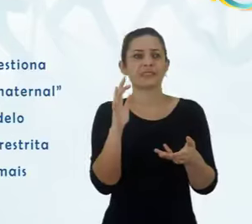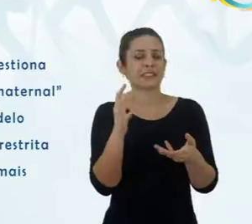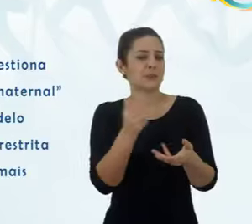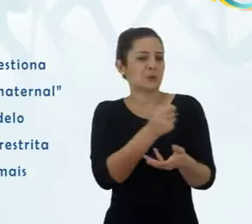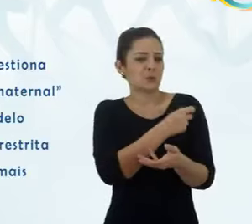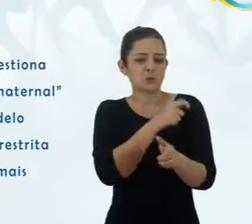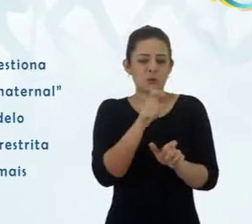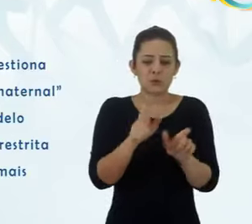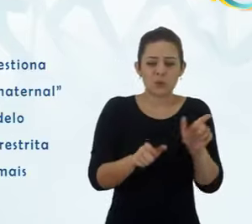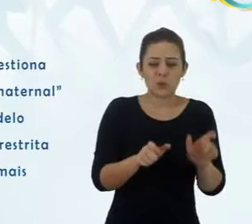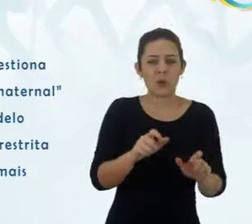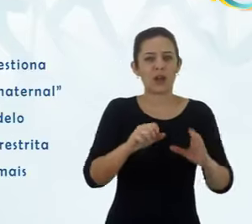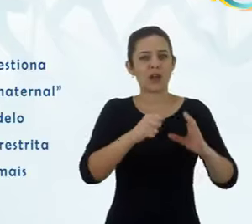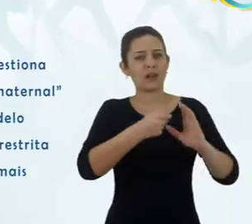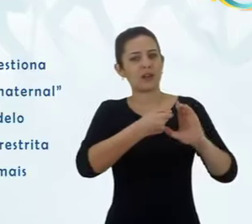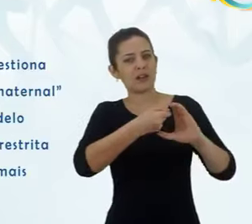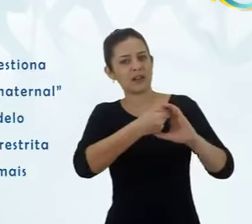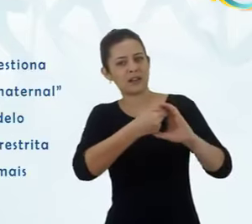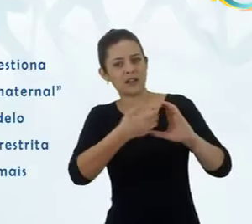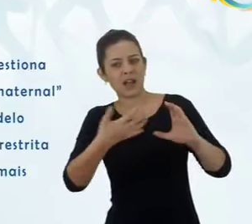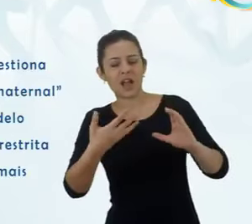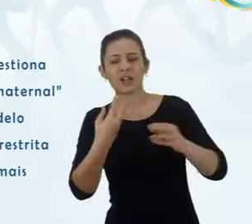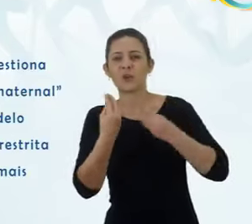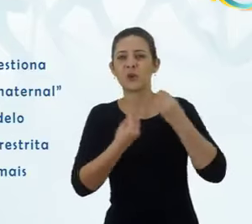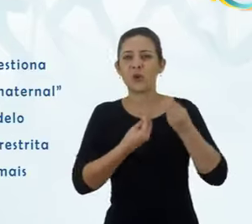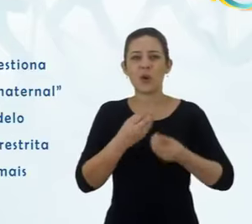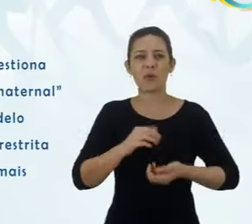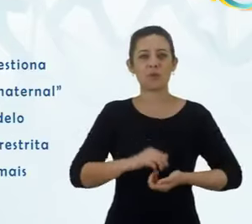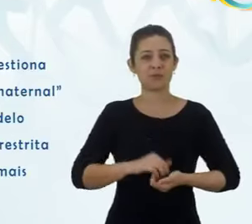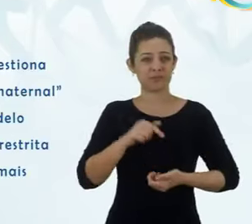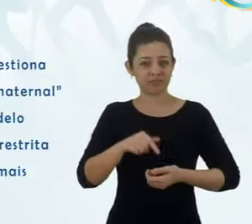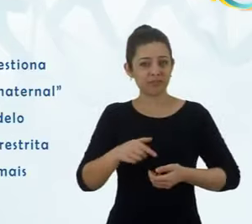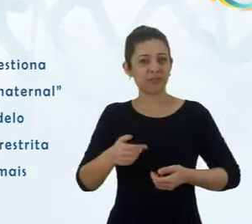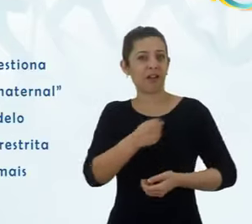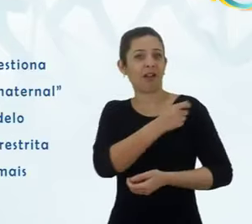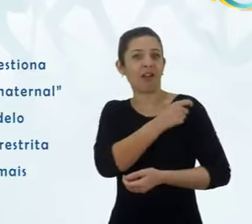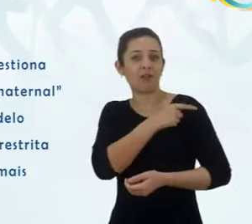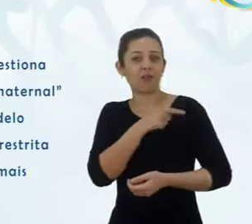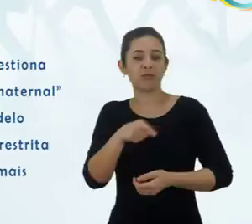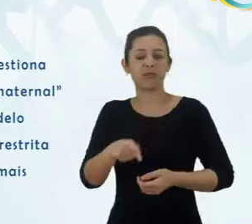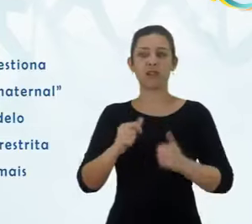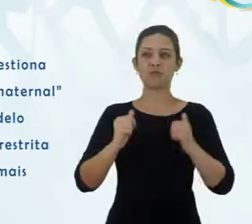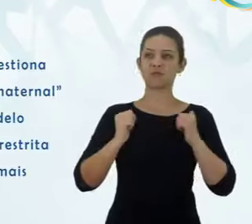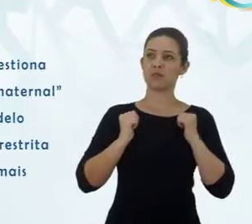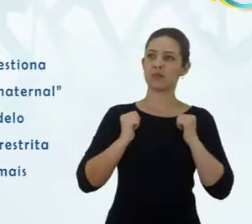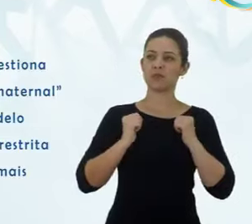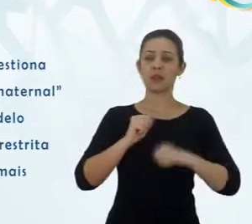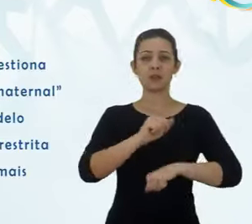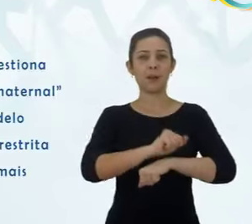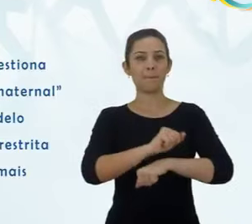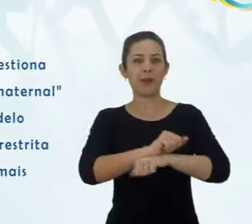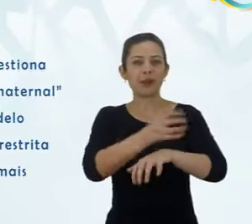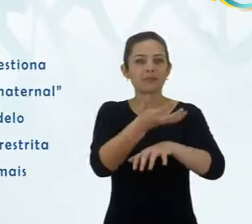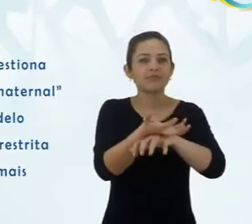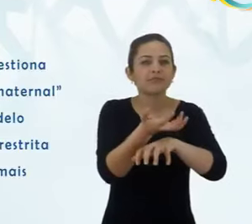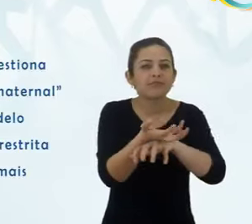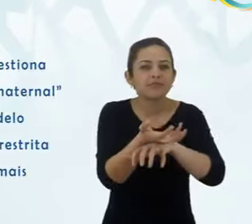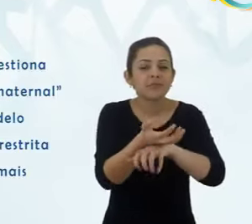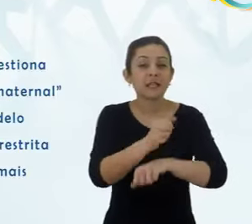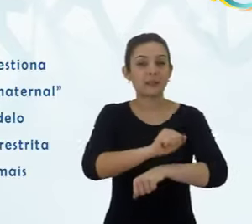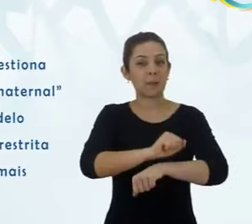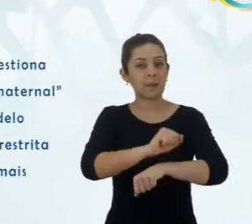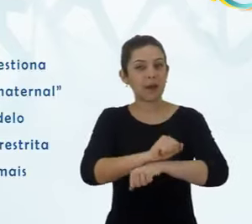Como que é esse aluno? Quais são essas características? Então, ele é extremamente passivo, ele espera pela